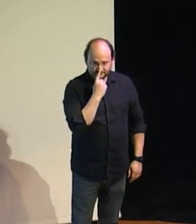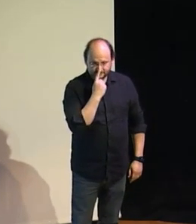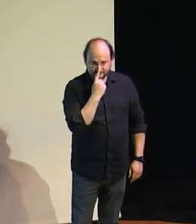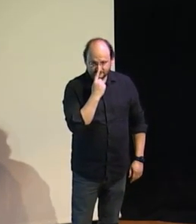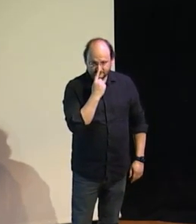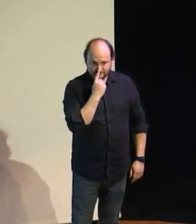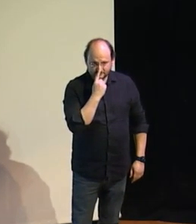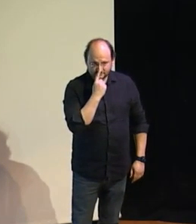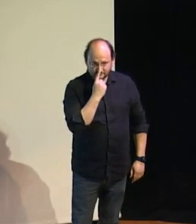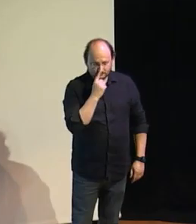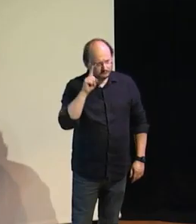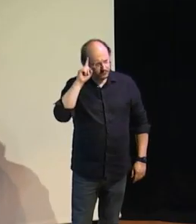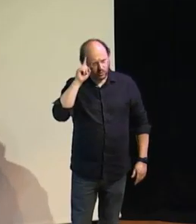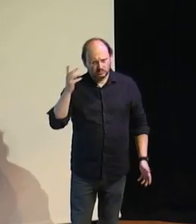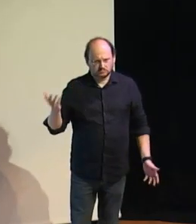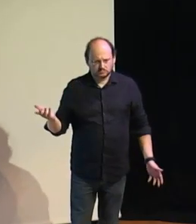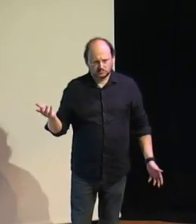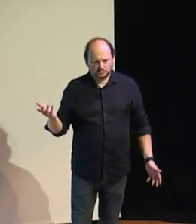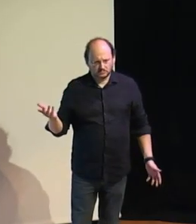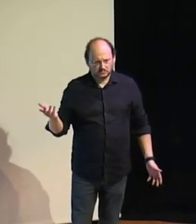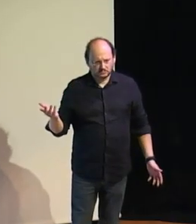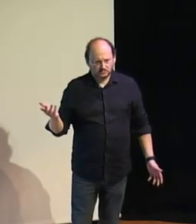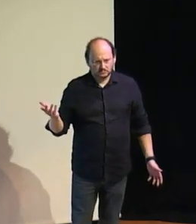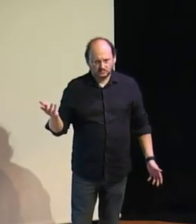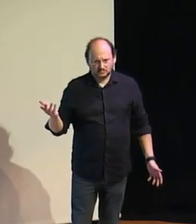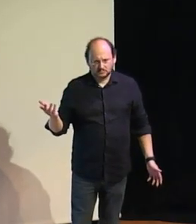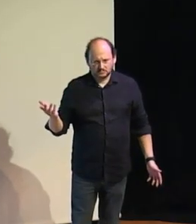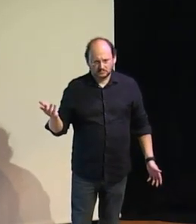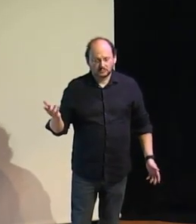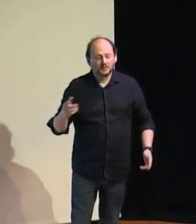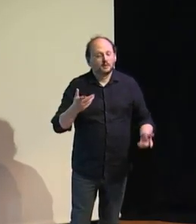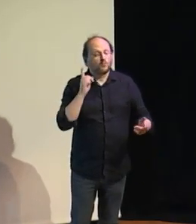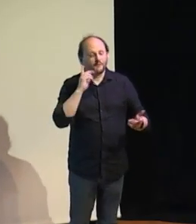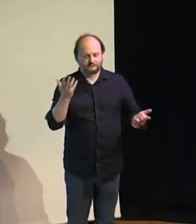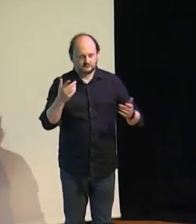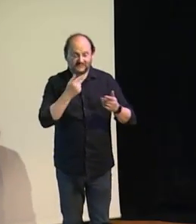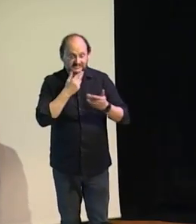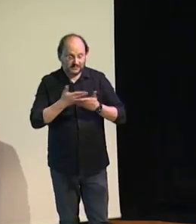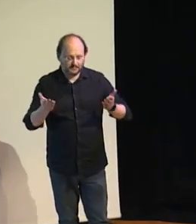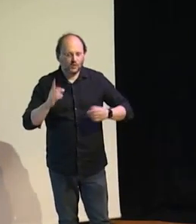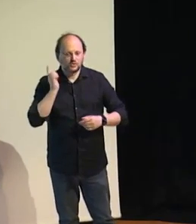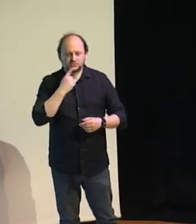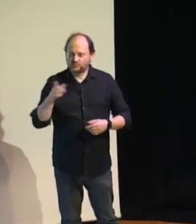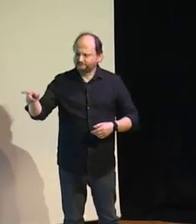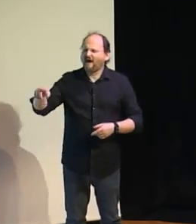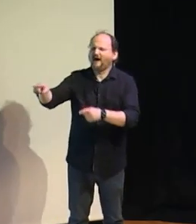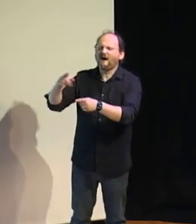représentaient le vin comme ça, avec l'index sur le bout du nez. Pourquoi ? C'est très simple.